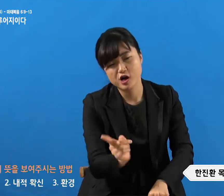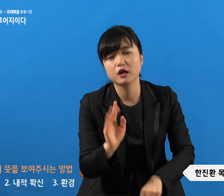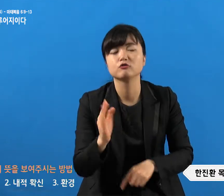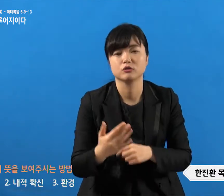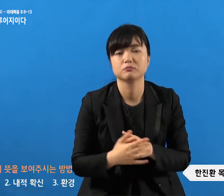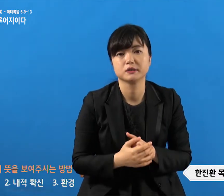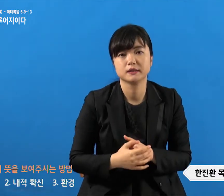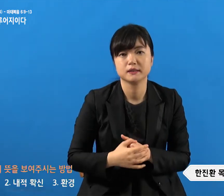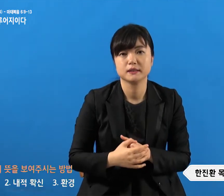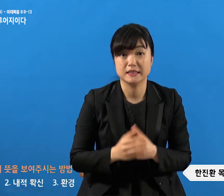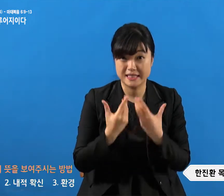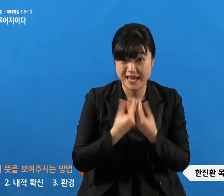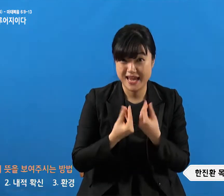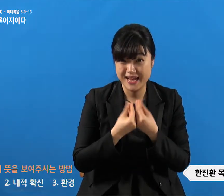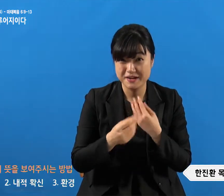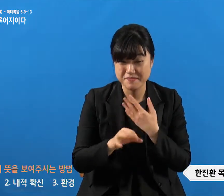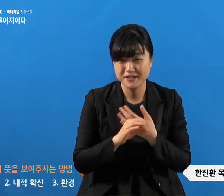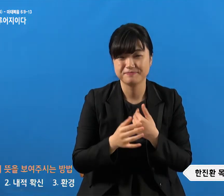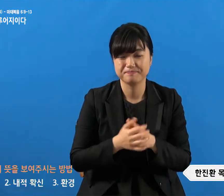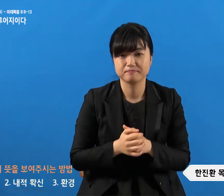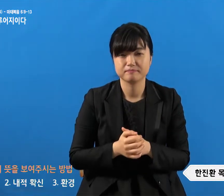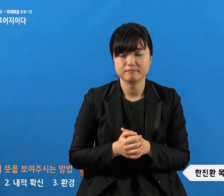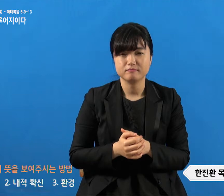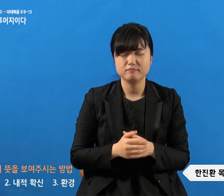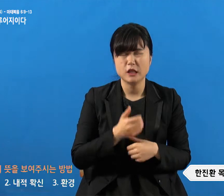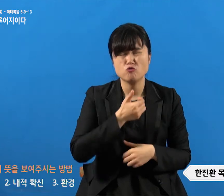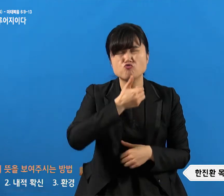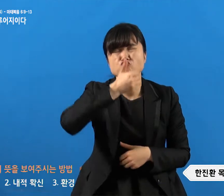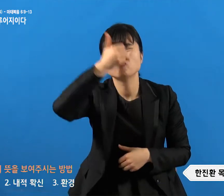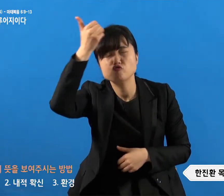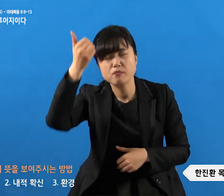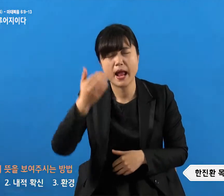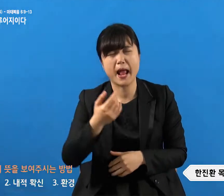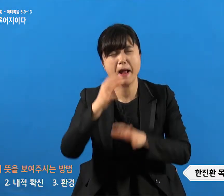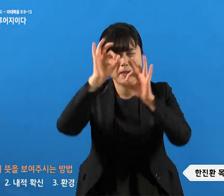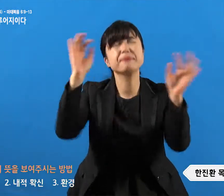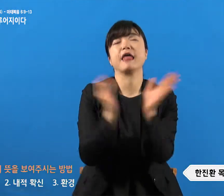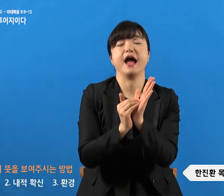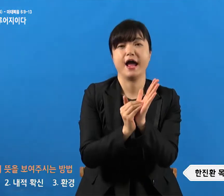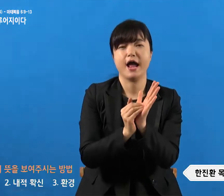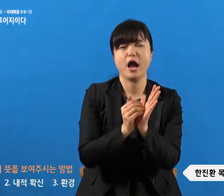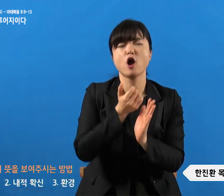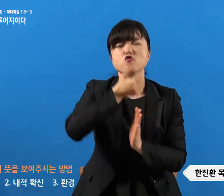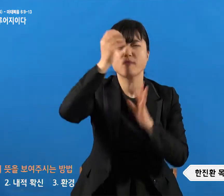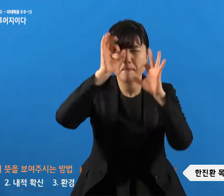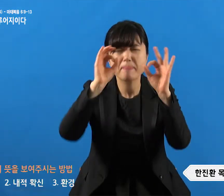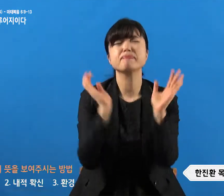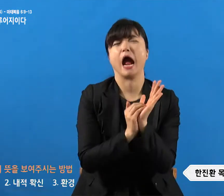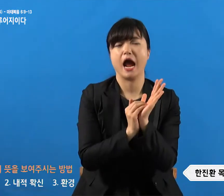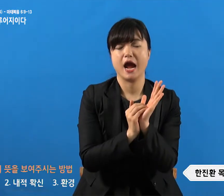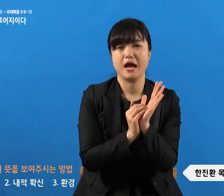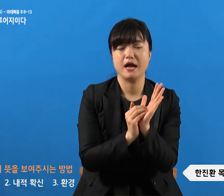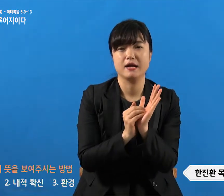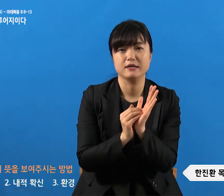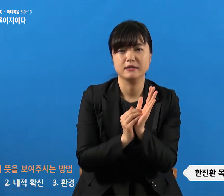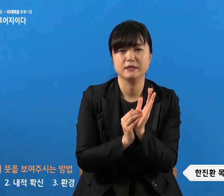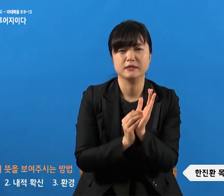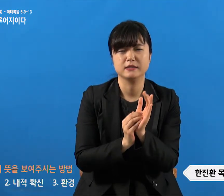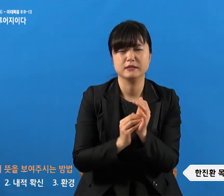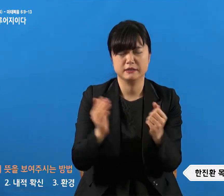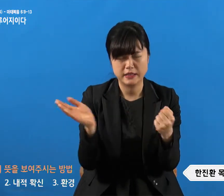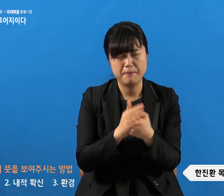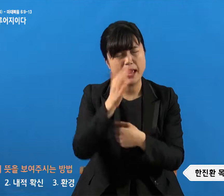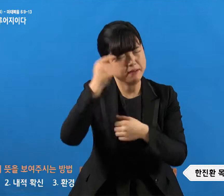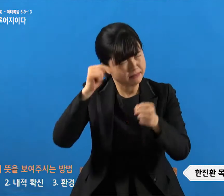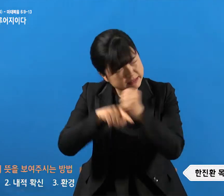뜻입니다. 예를 들어 내가 꿈에 이런 거 보았다, 꿈에 보니까 이렇더라, 그래서 이렇게 하는